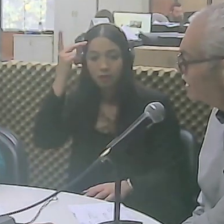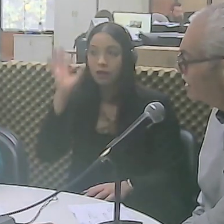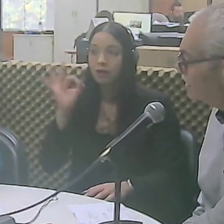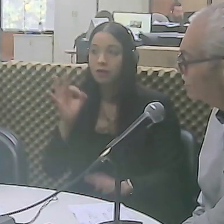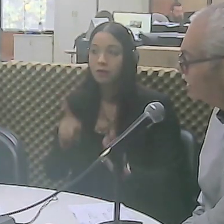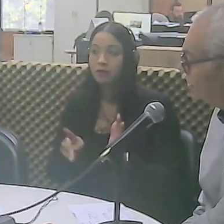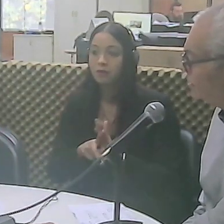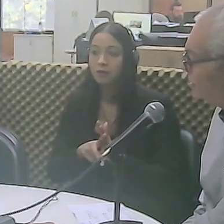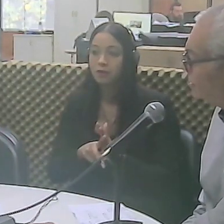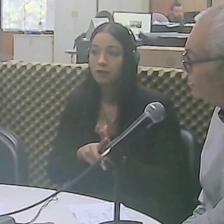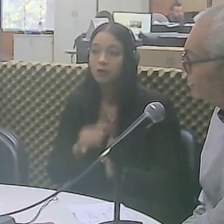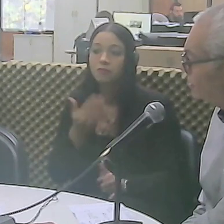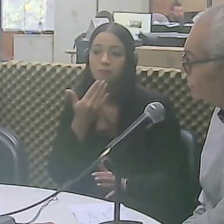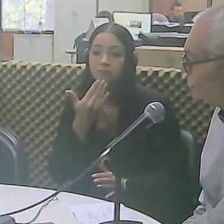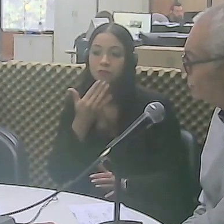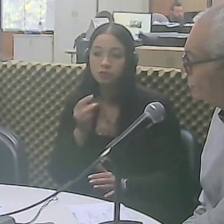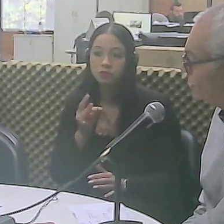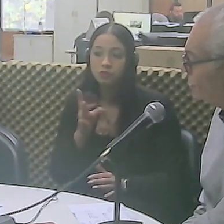Secretário,